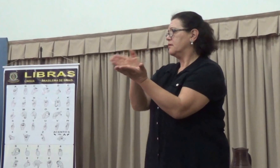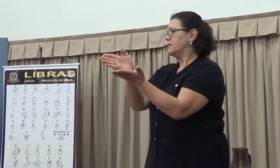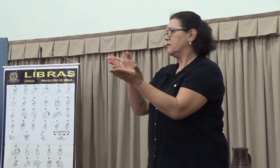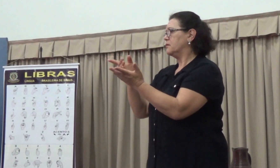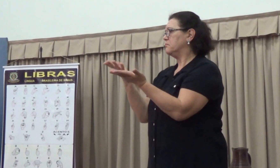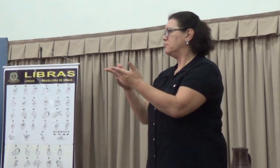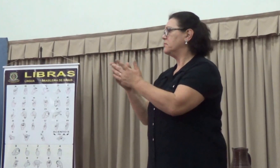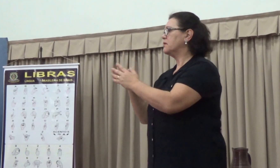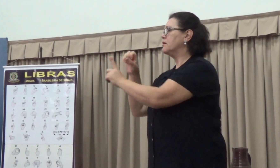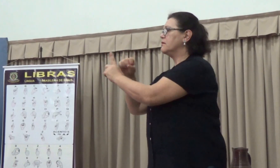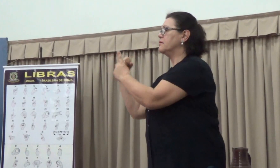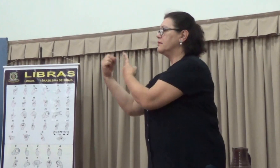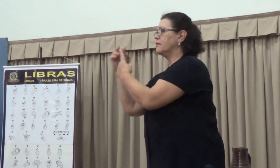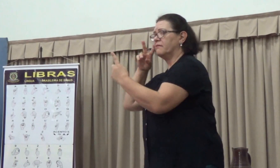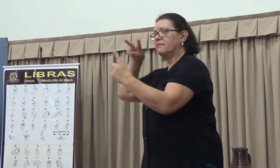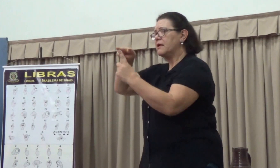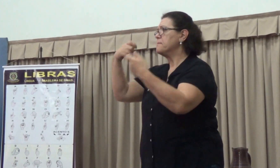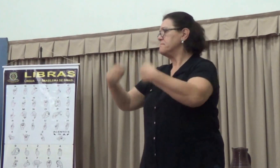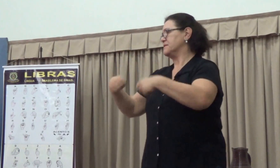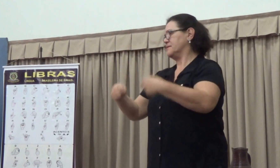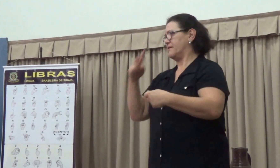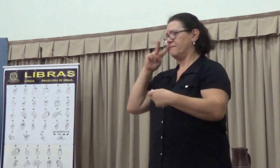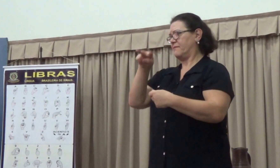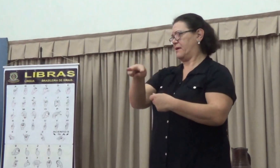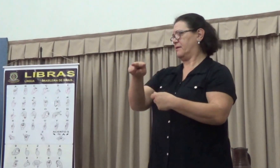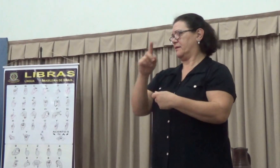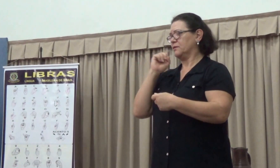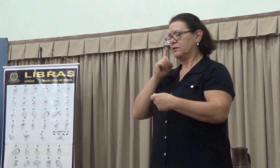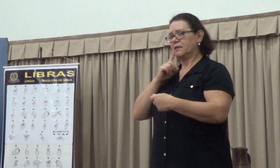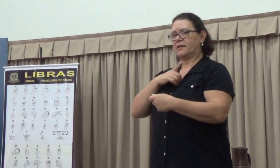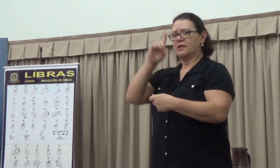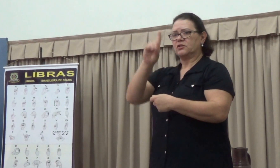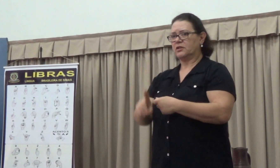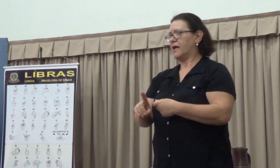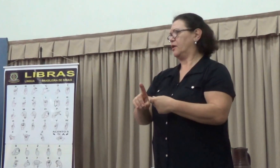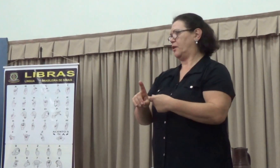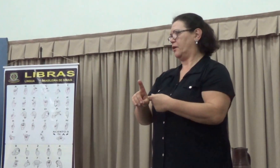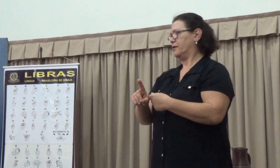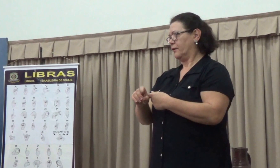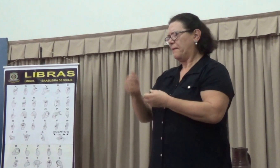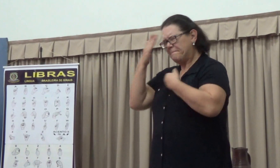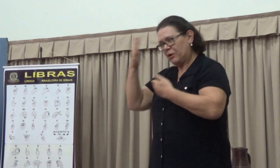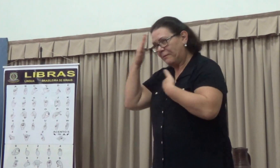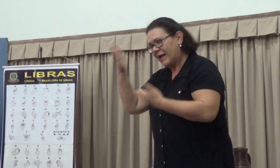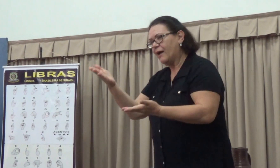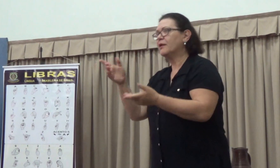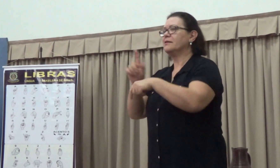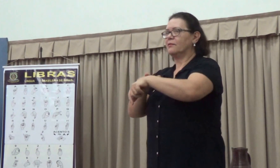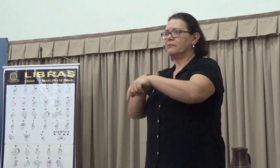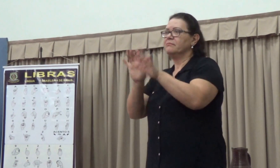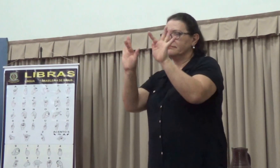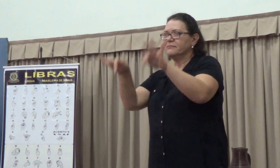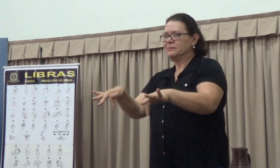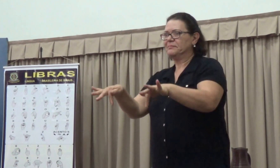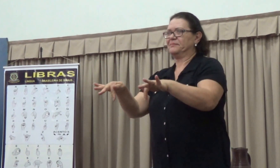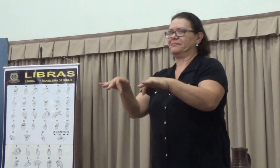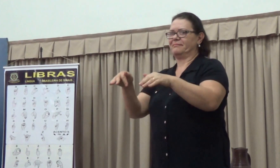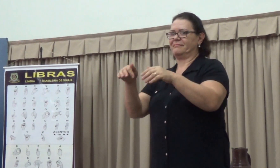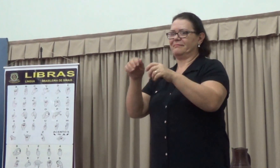vencido e a sensibilidade social ou seja cada vez mais direito de todos e